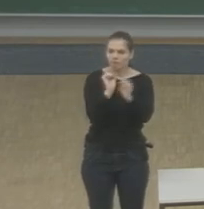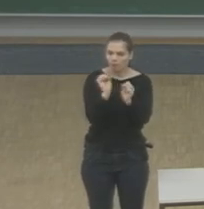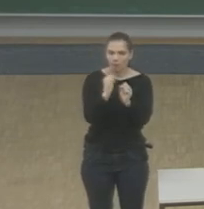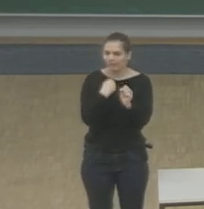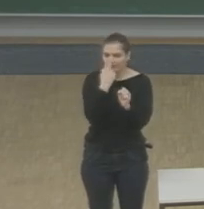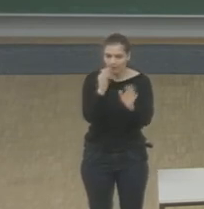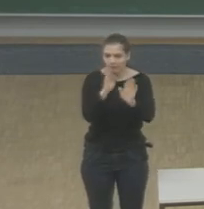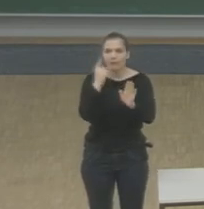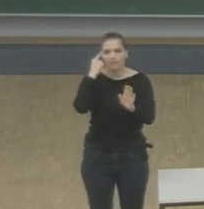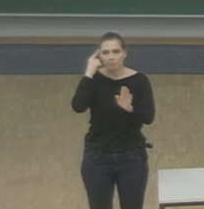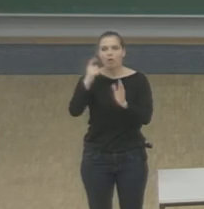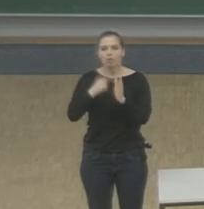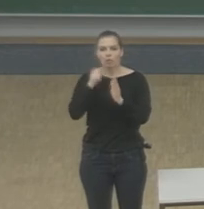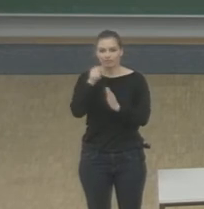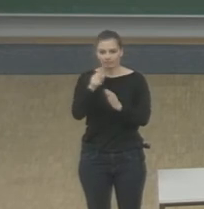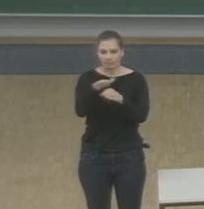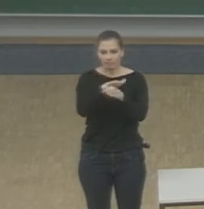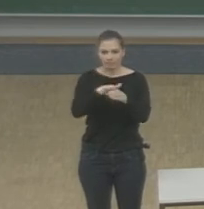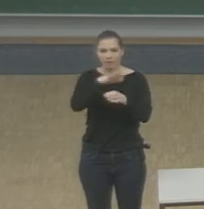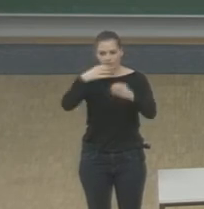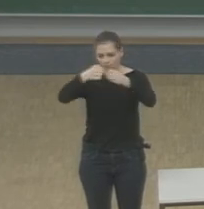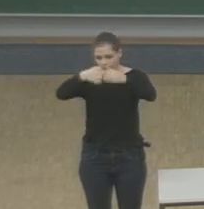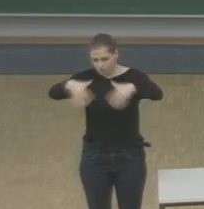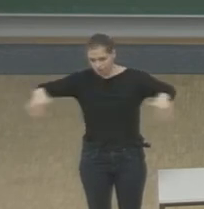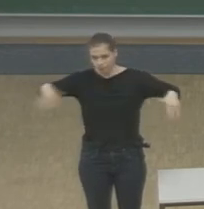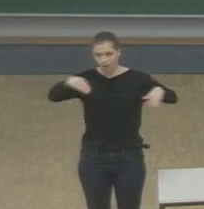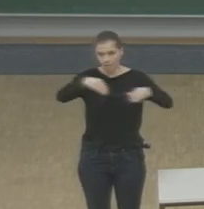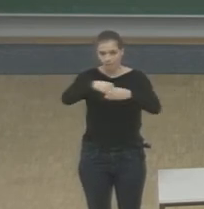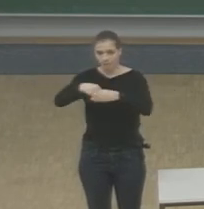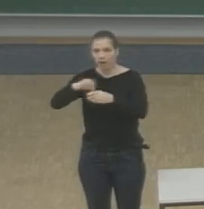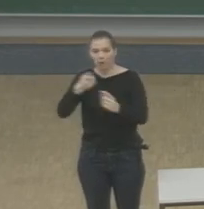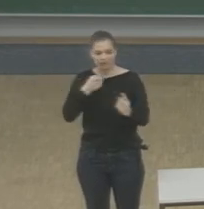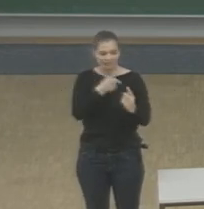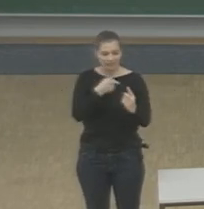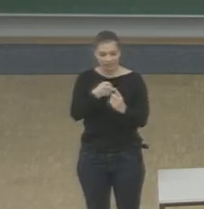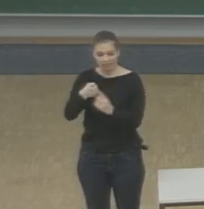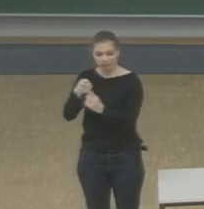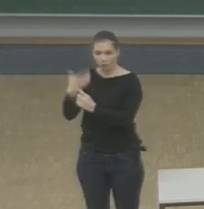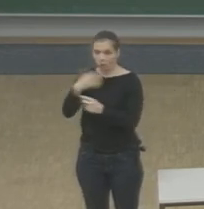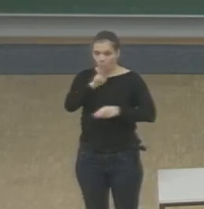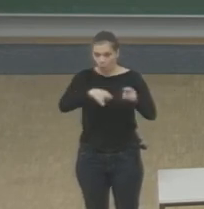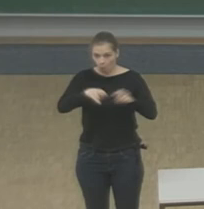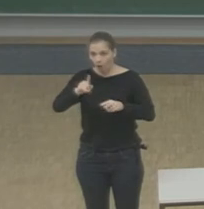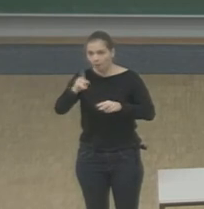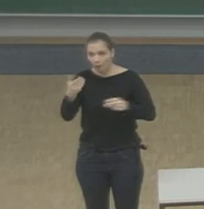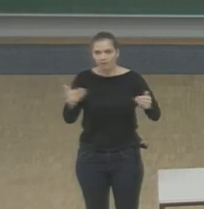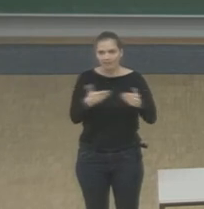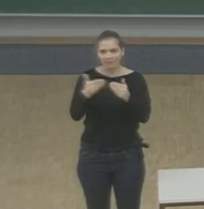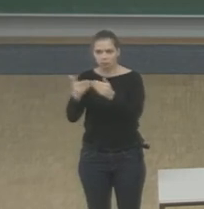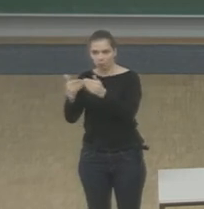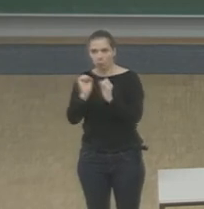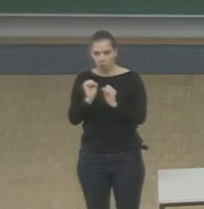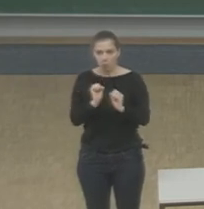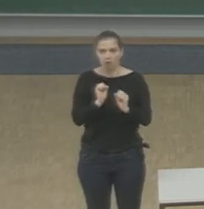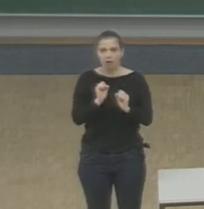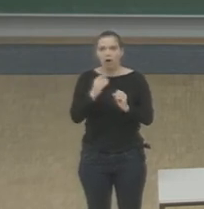Idee handelt, die sehr unterschiedliche, auch durchaus widersprüchliche Zielsetzungen und Wege der Zielerreichung kennt.